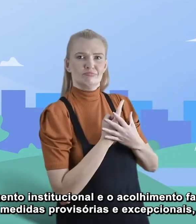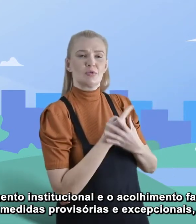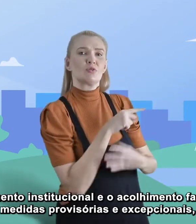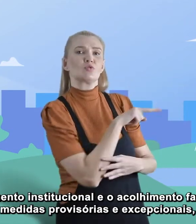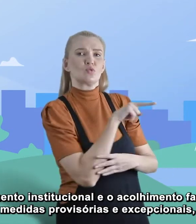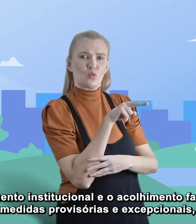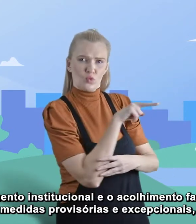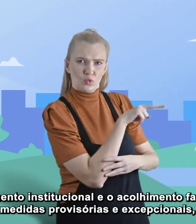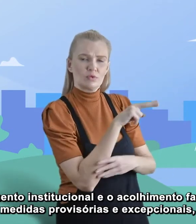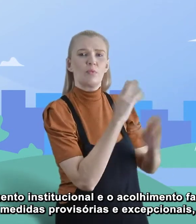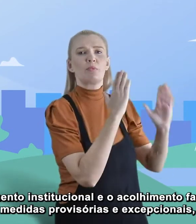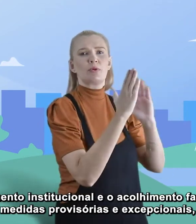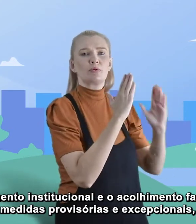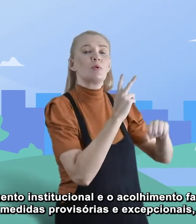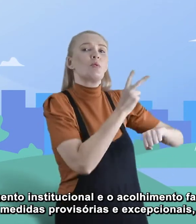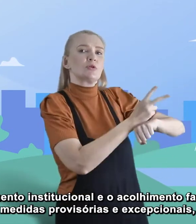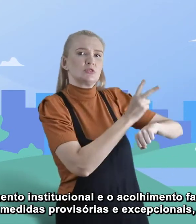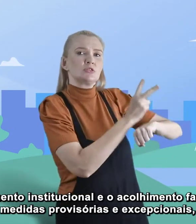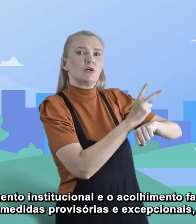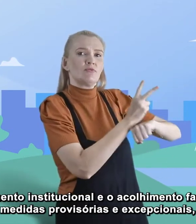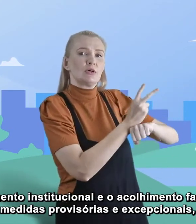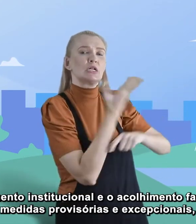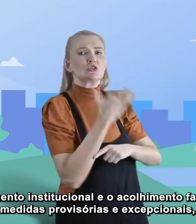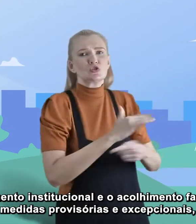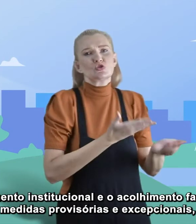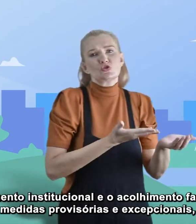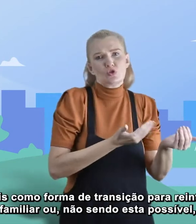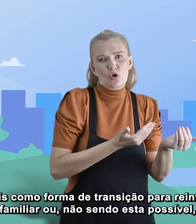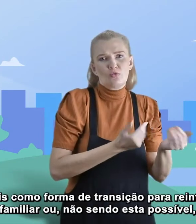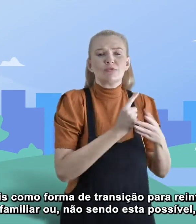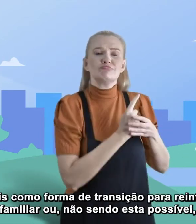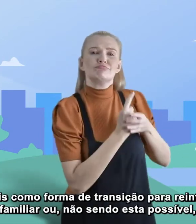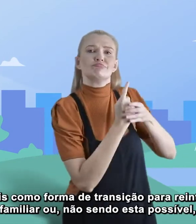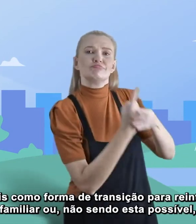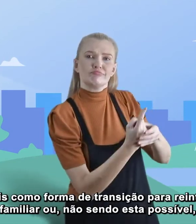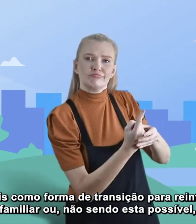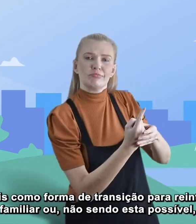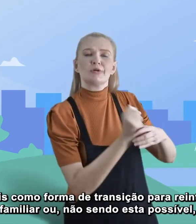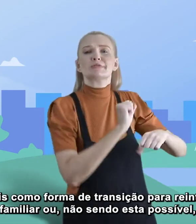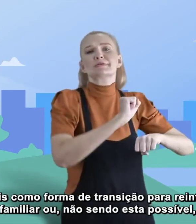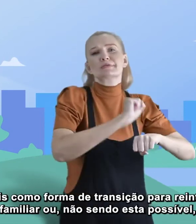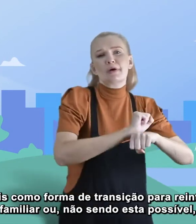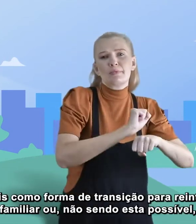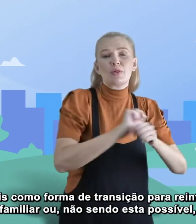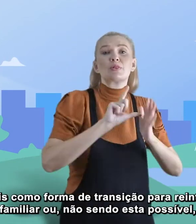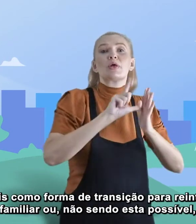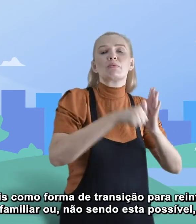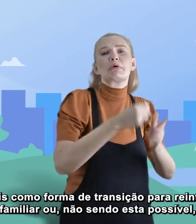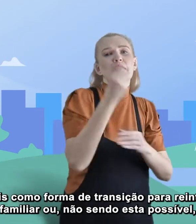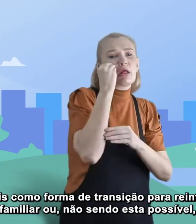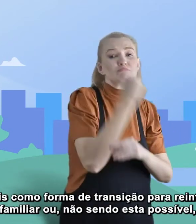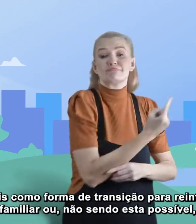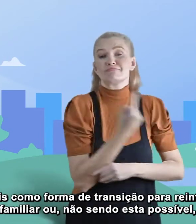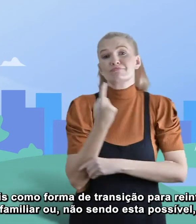medidas provisórias e excepcionais, utilizáveis como forma de transição para a